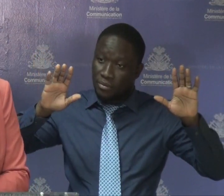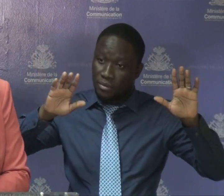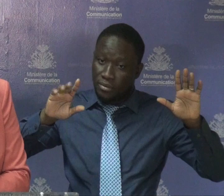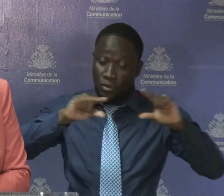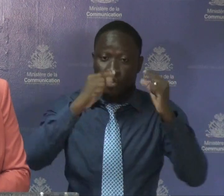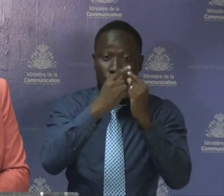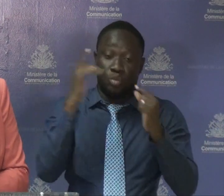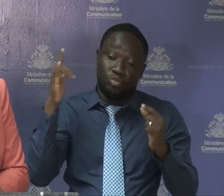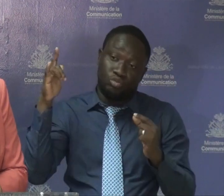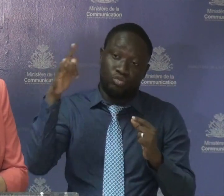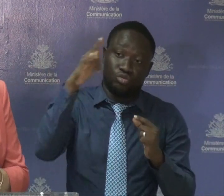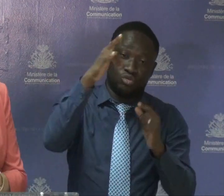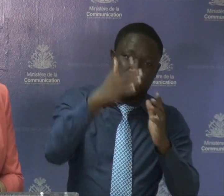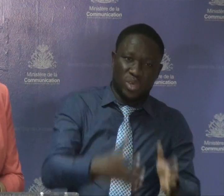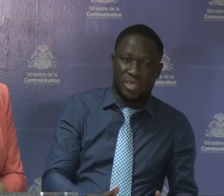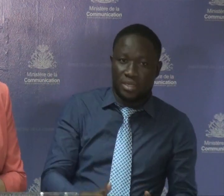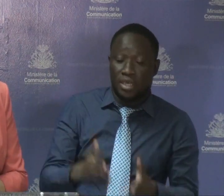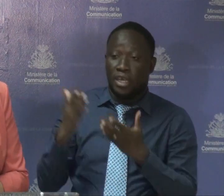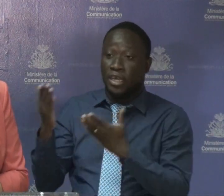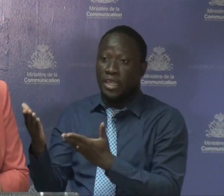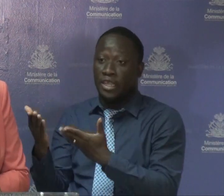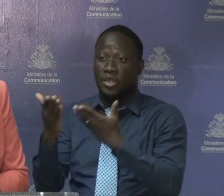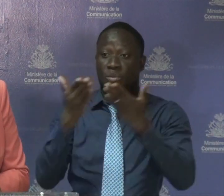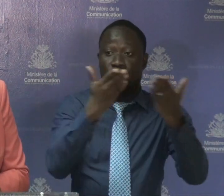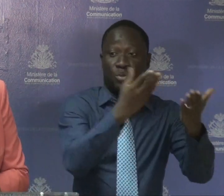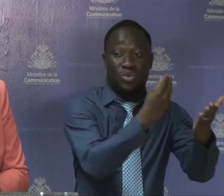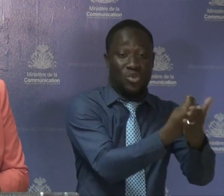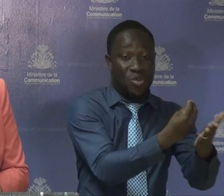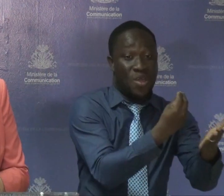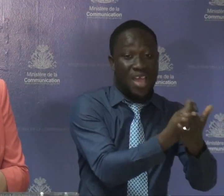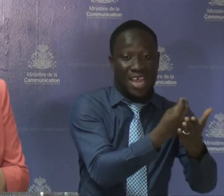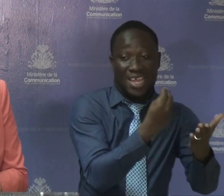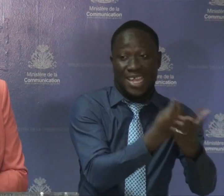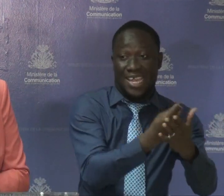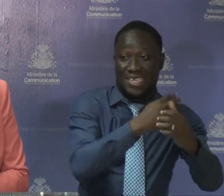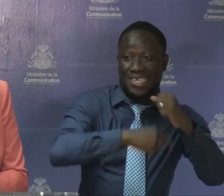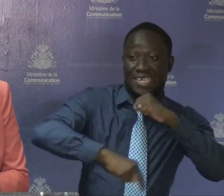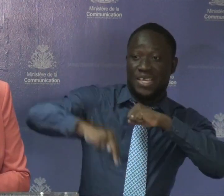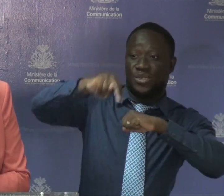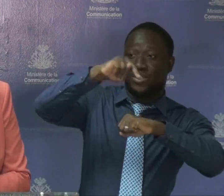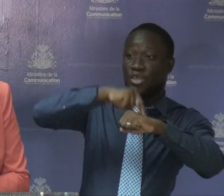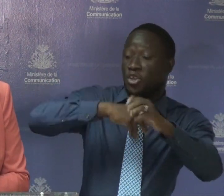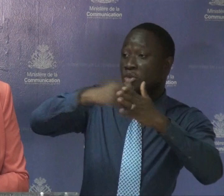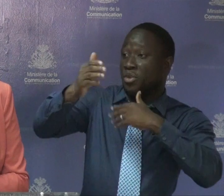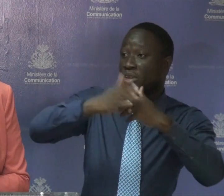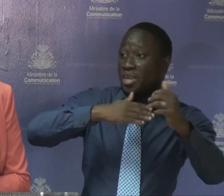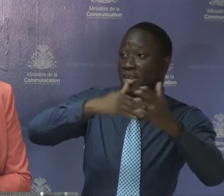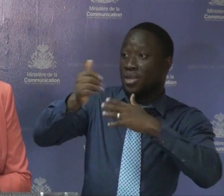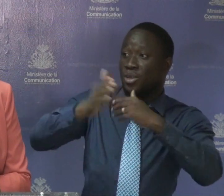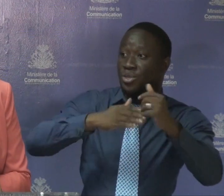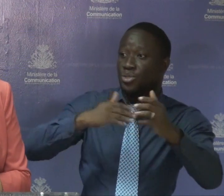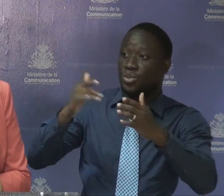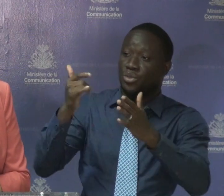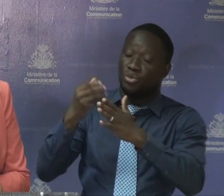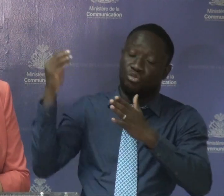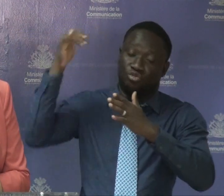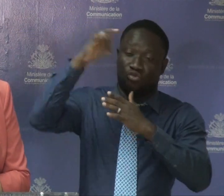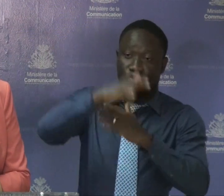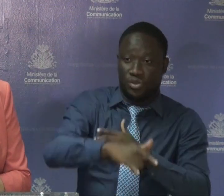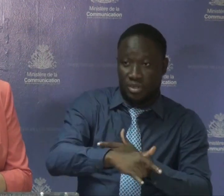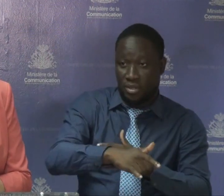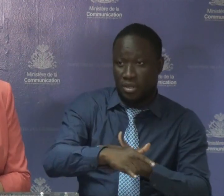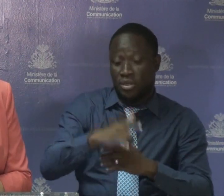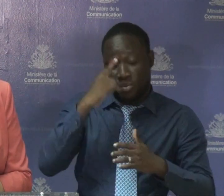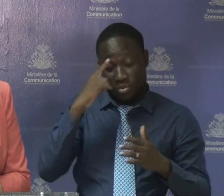c'est un secteur qui est porteur au niveau de l'économie nationale. Et quel que soit investissement que nous fait au niveau